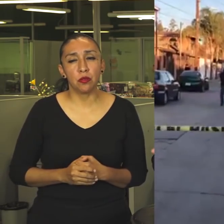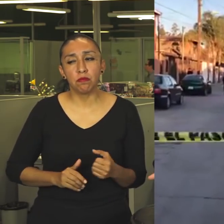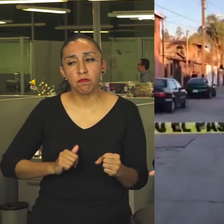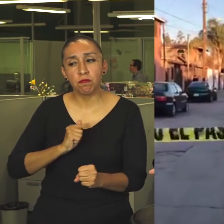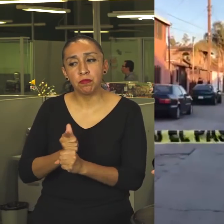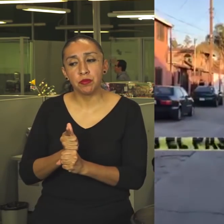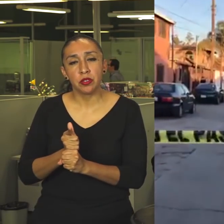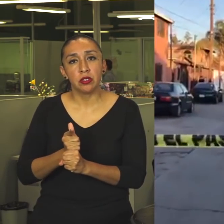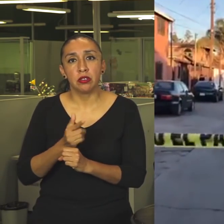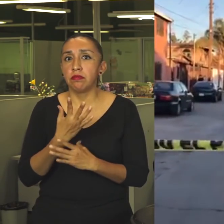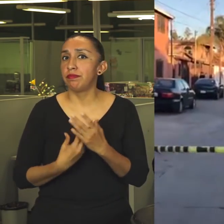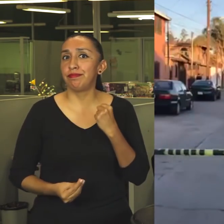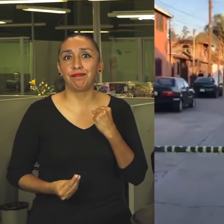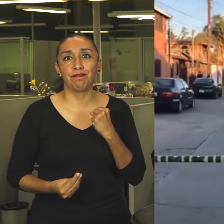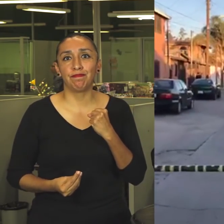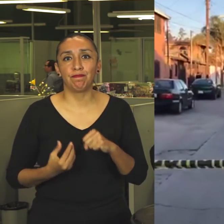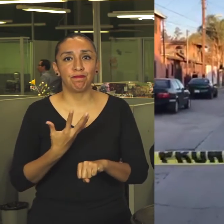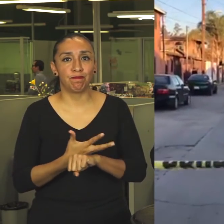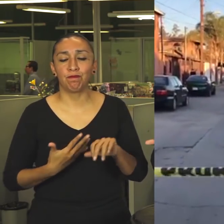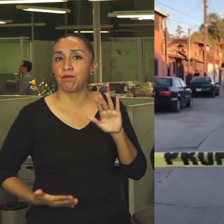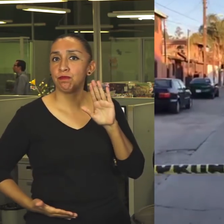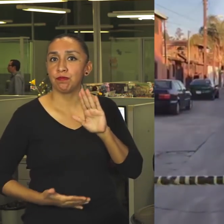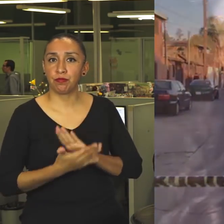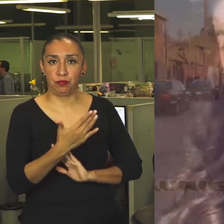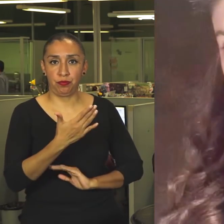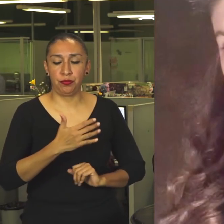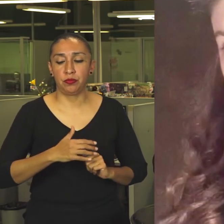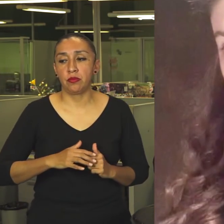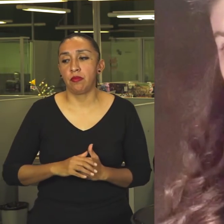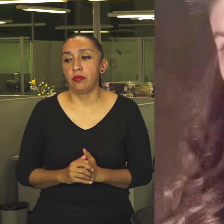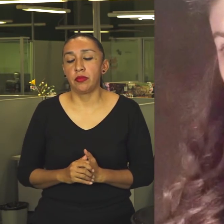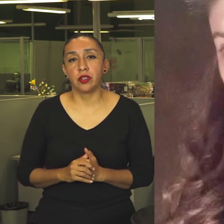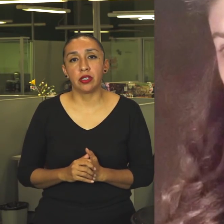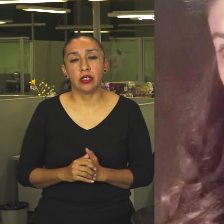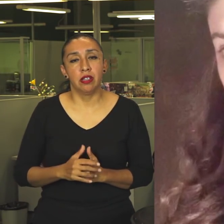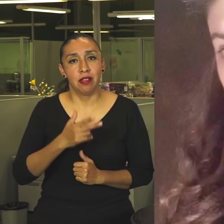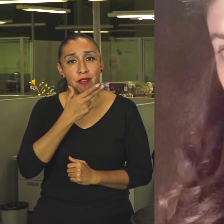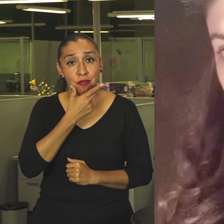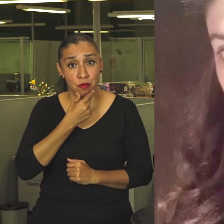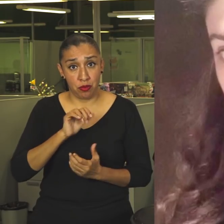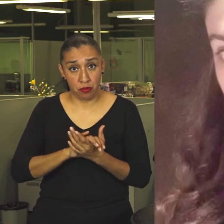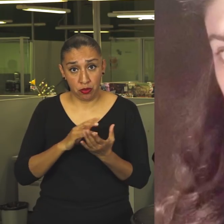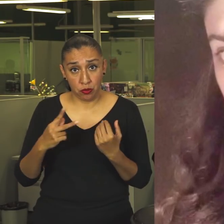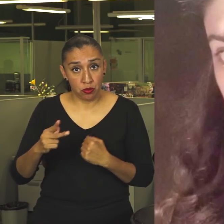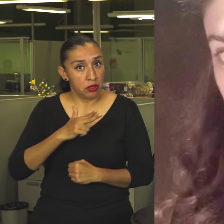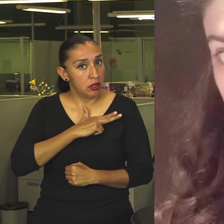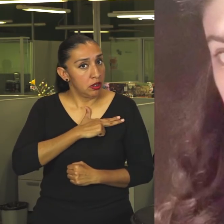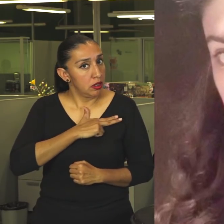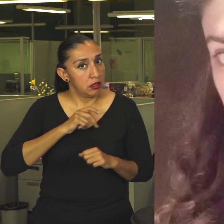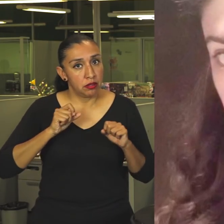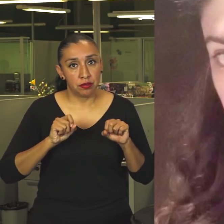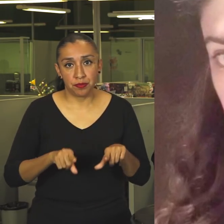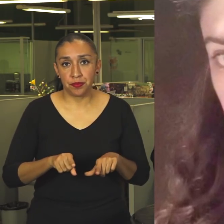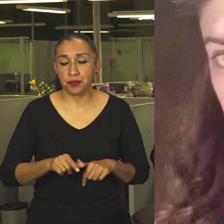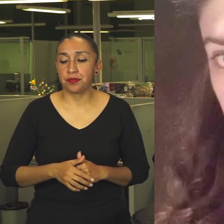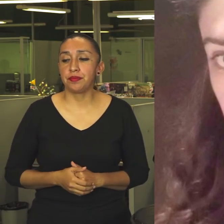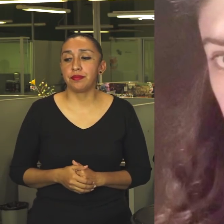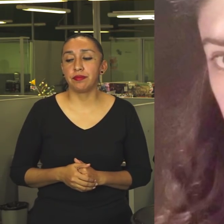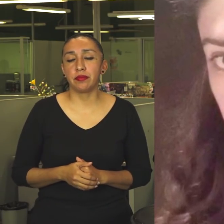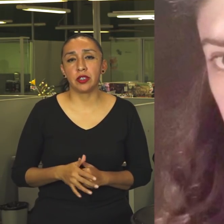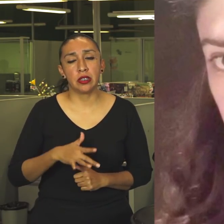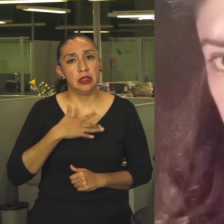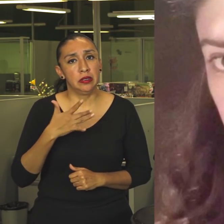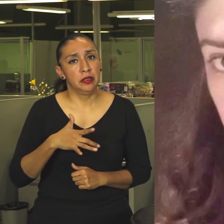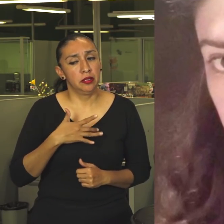de fuego y se trasladó hacia los eeuu ya desde ahí se empezó a sospechar del asunto la